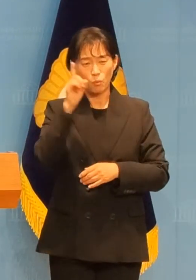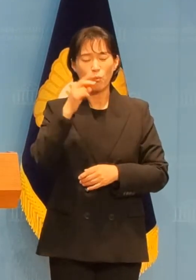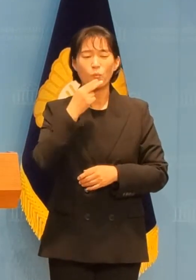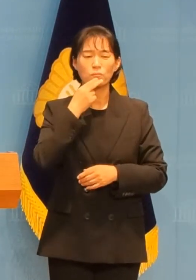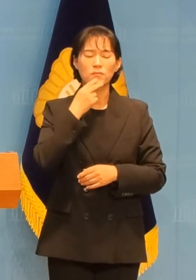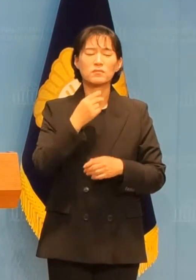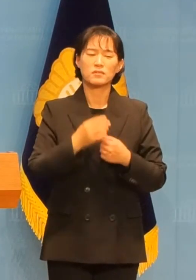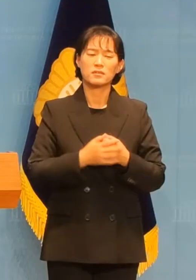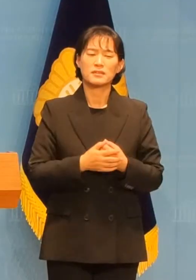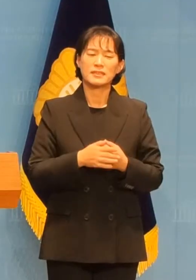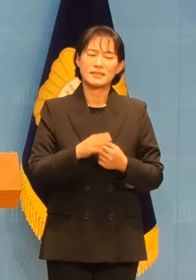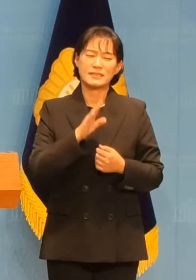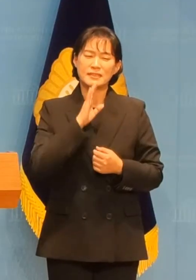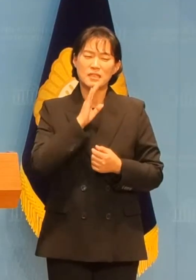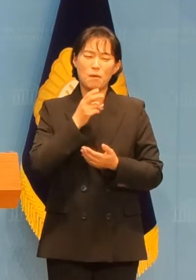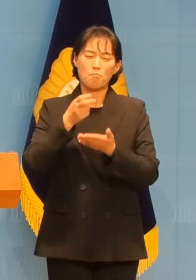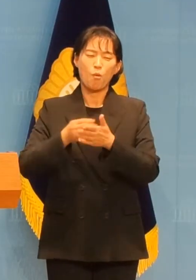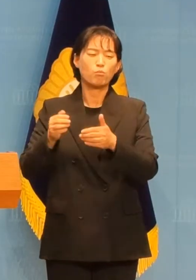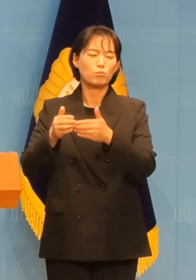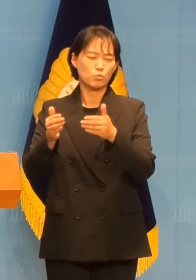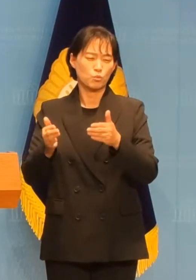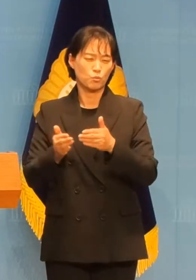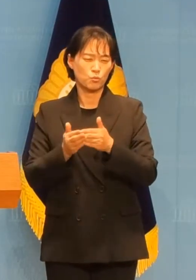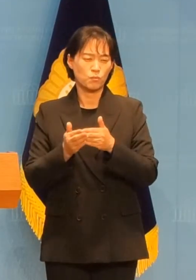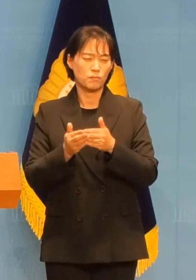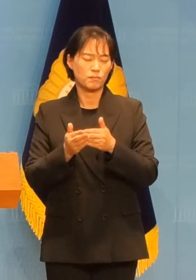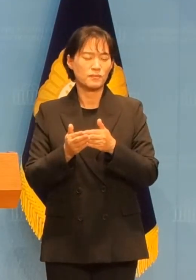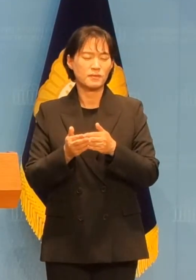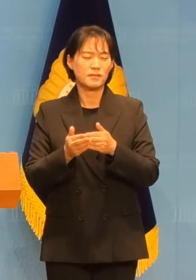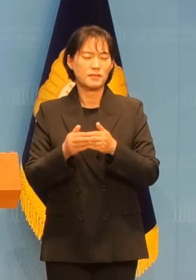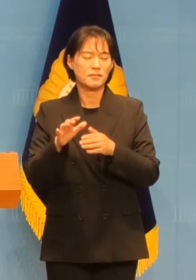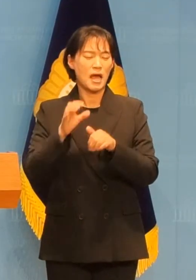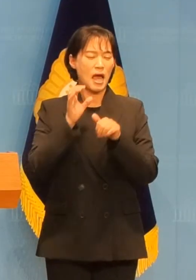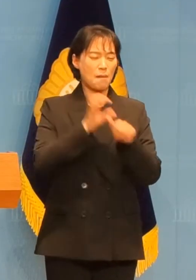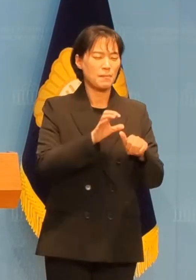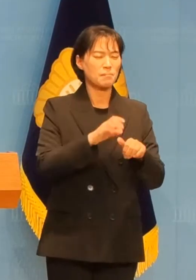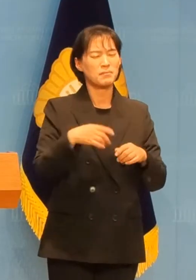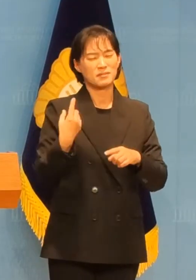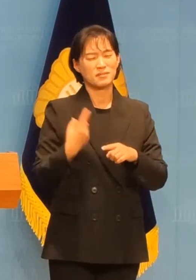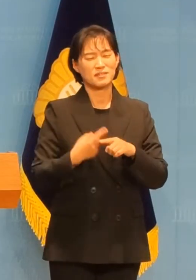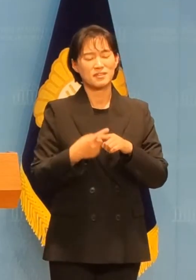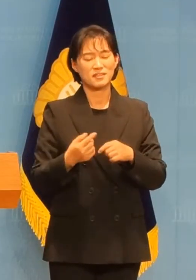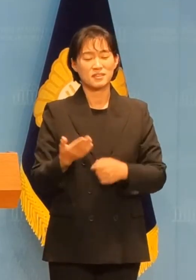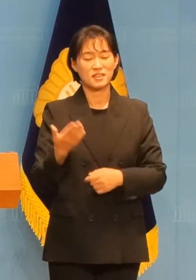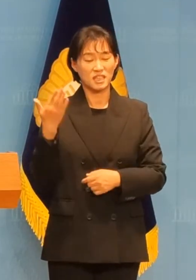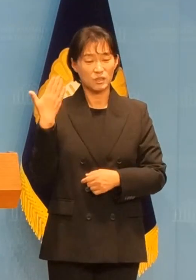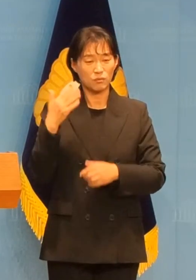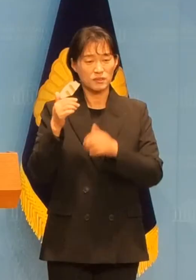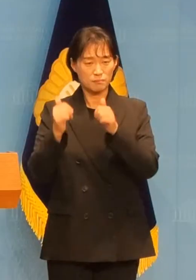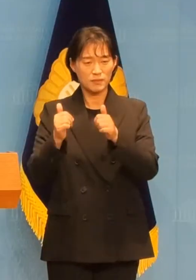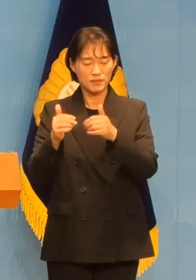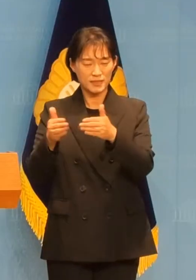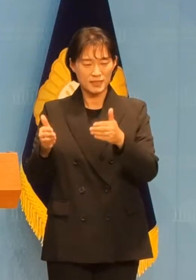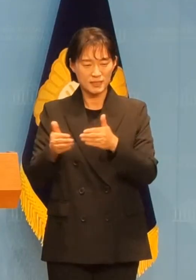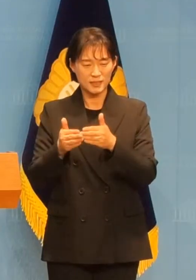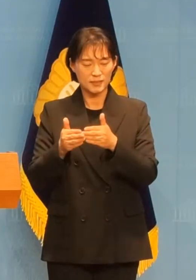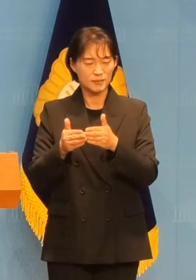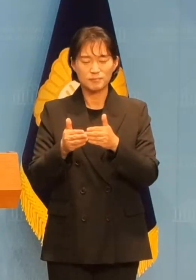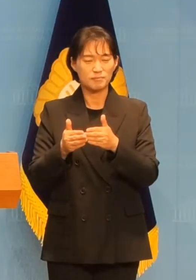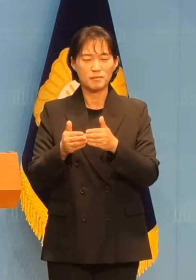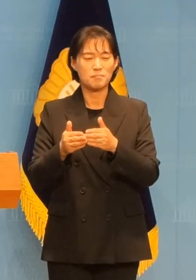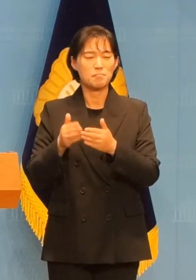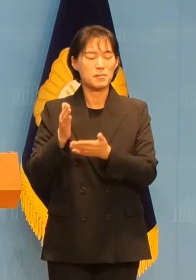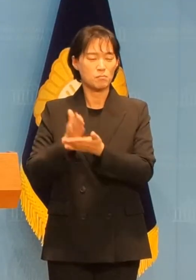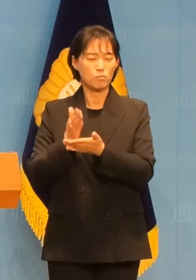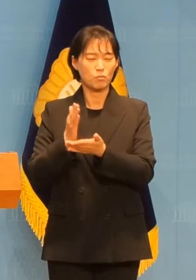지시는 사실상 압박일 수밖에 없습니다. 기존 재판부를 배제하고 새로 만든 내란